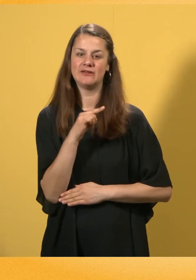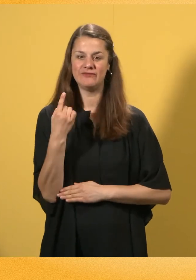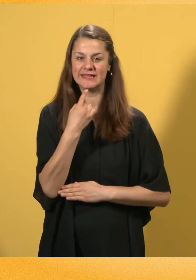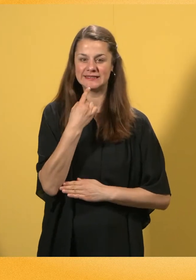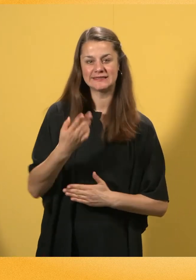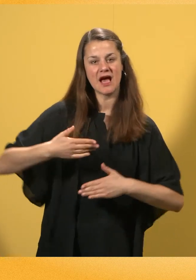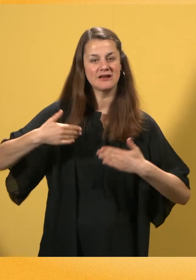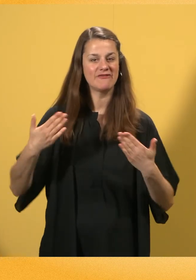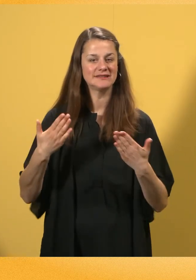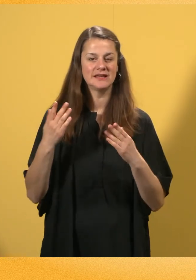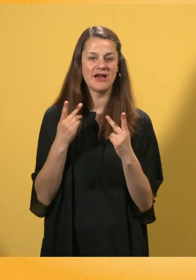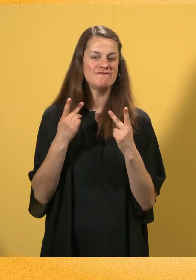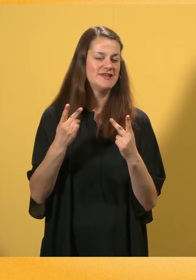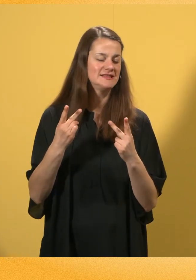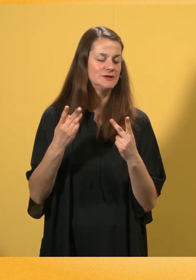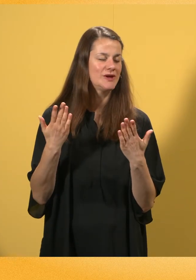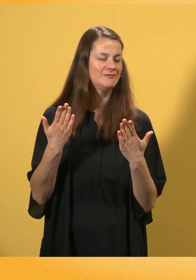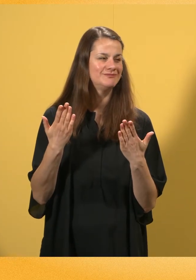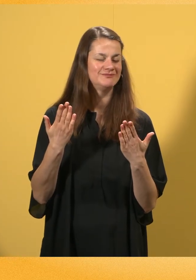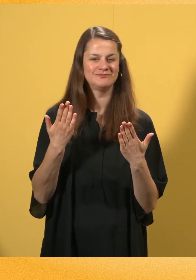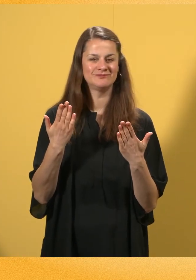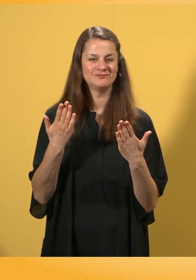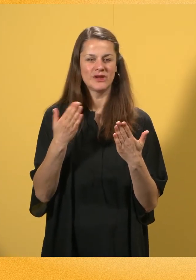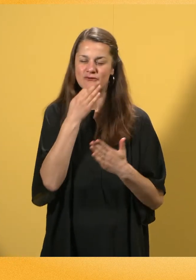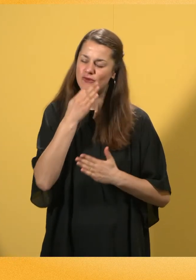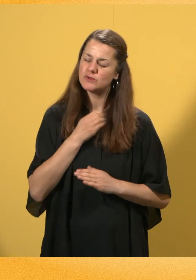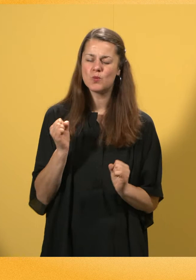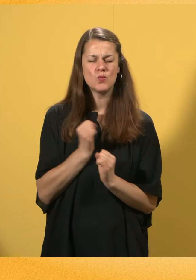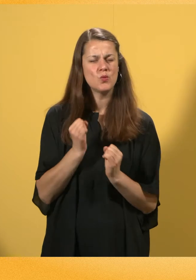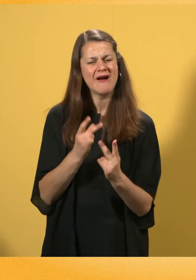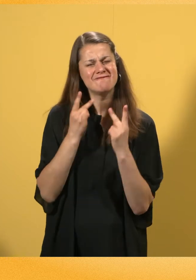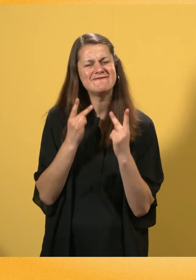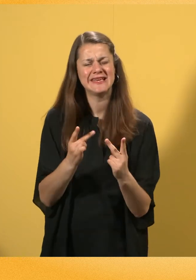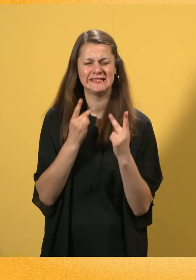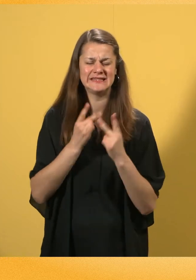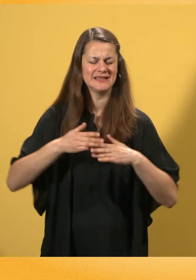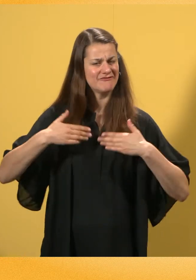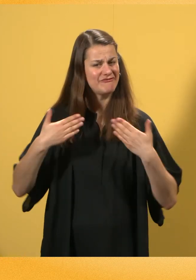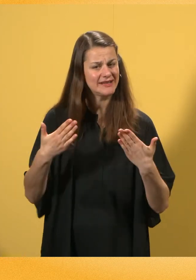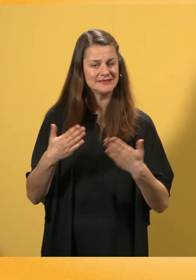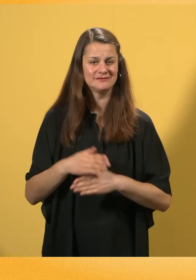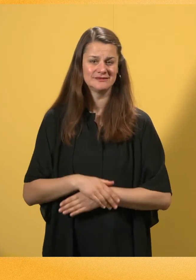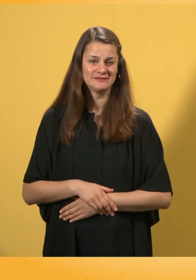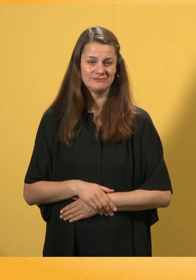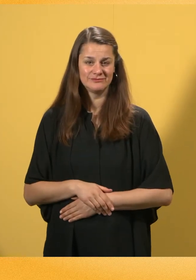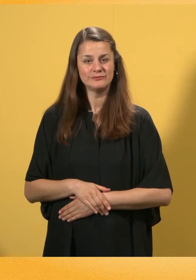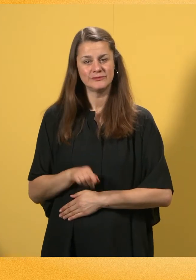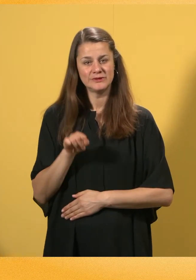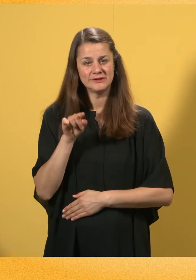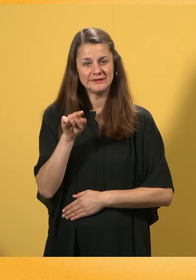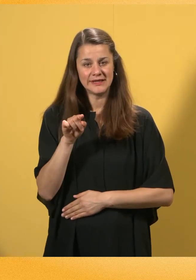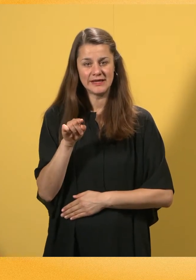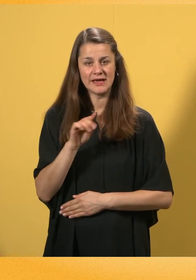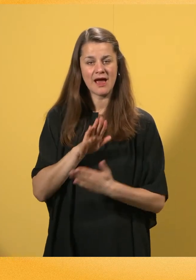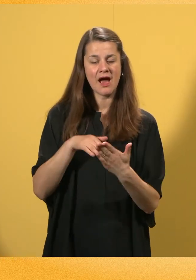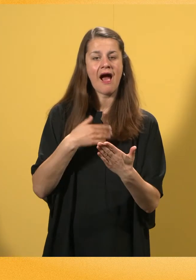wichtig ist, beziehungsweise wir haben sogar gesagt, es ist ein Herzensanliegen von uns, dass Sie aus dieser